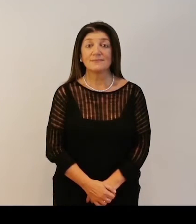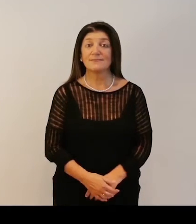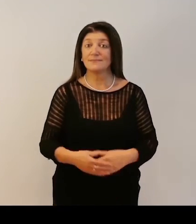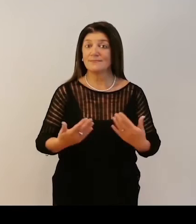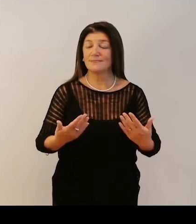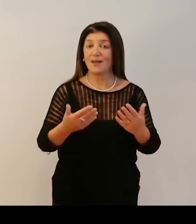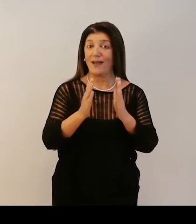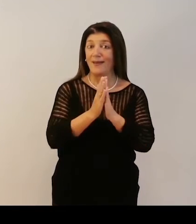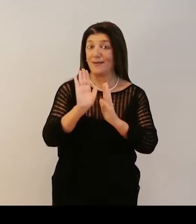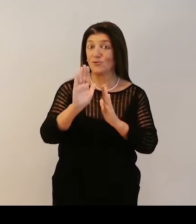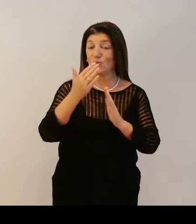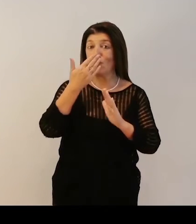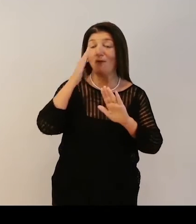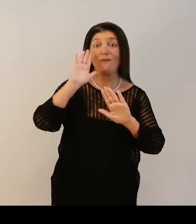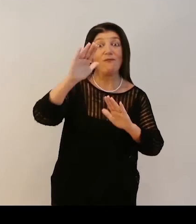Facciata.